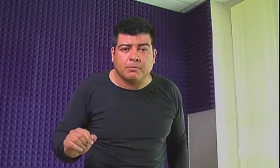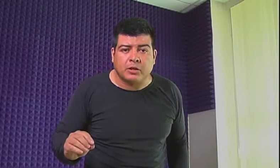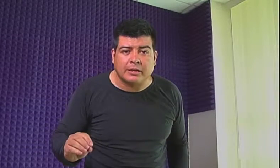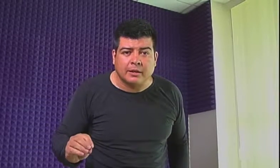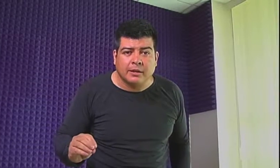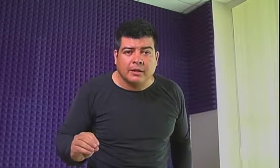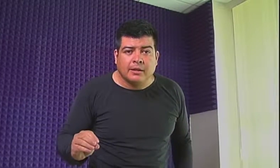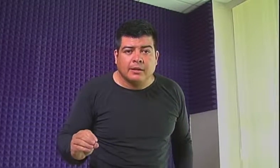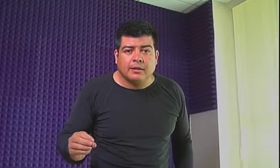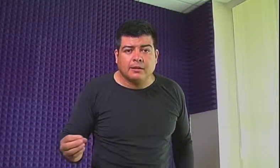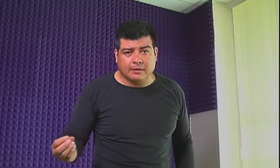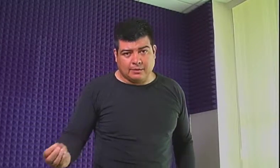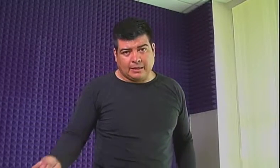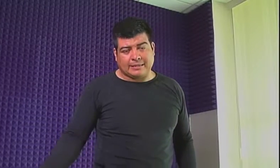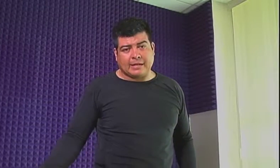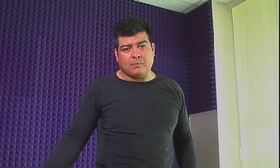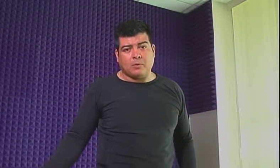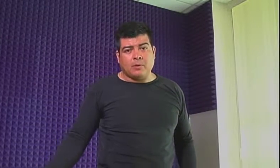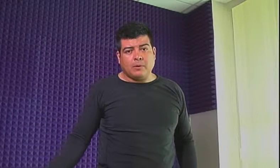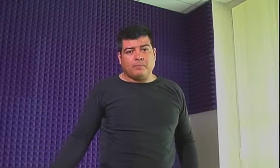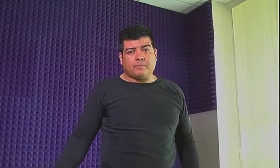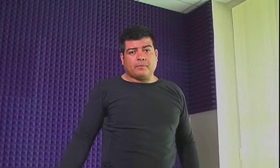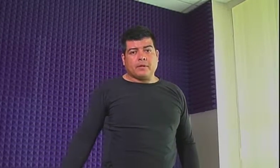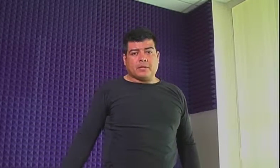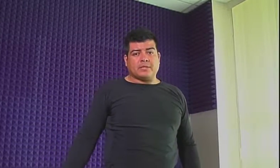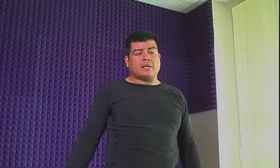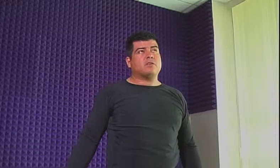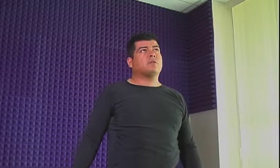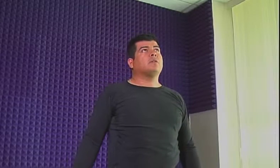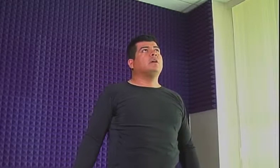a punto de morir, exclamó, Señor,